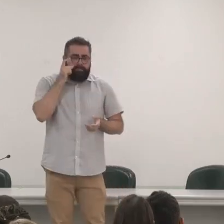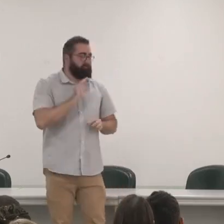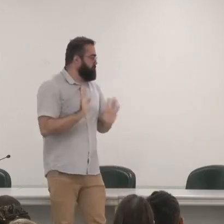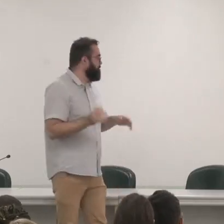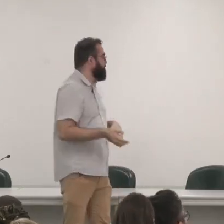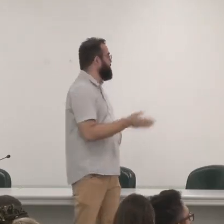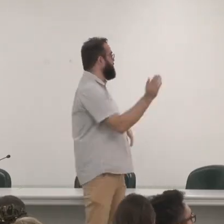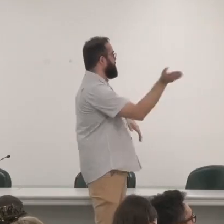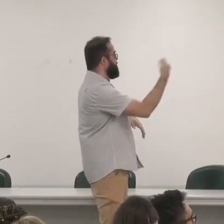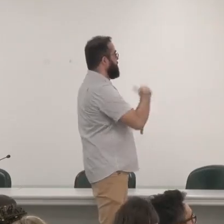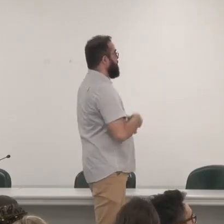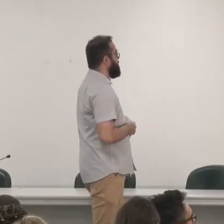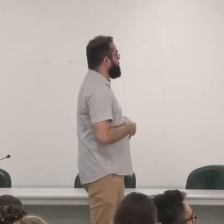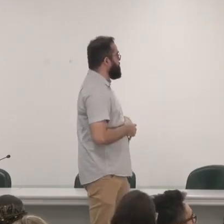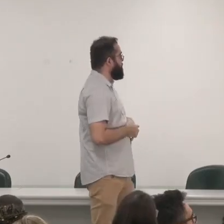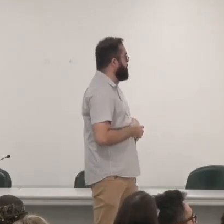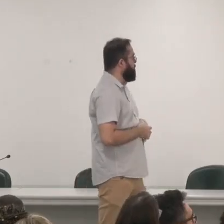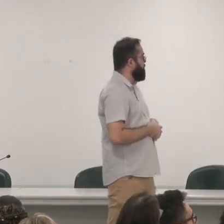isso. E isso é bastante interessante.